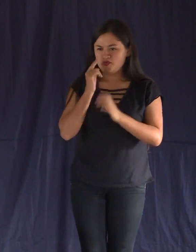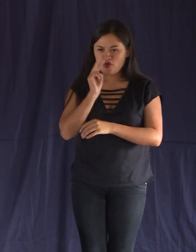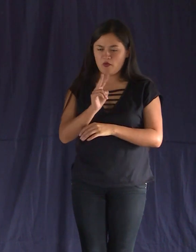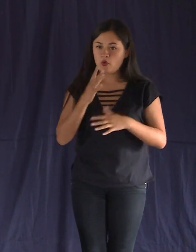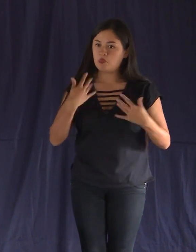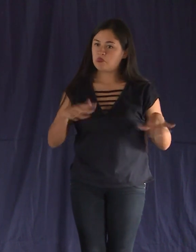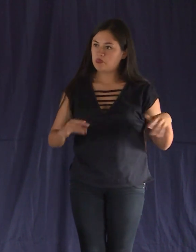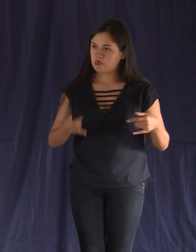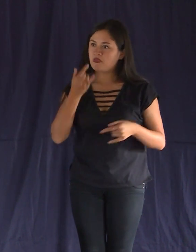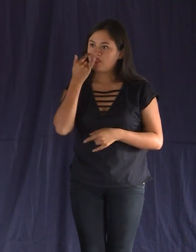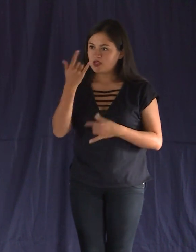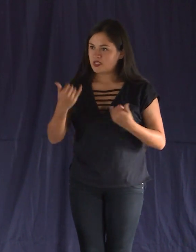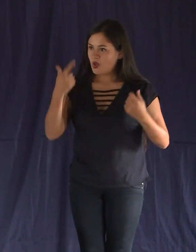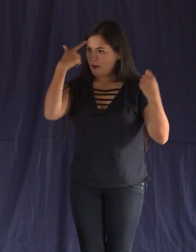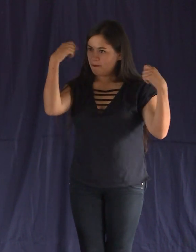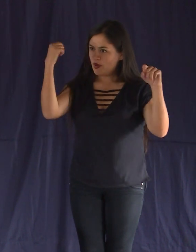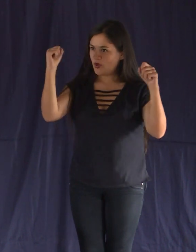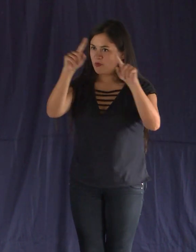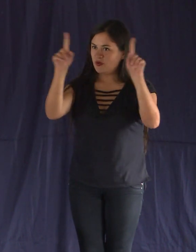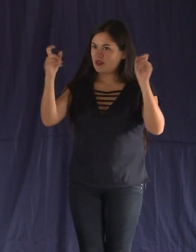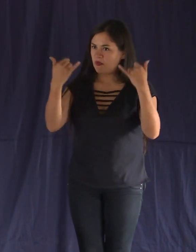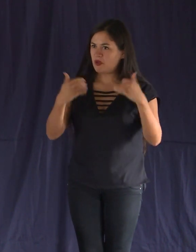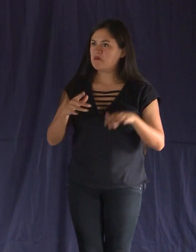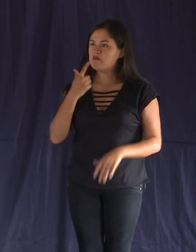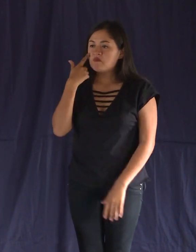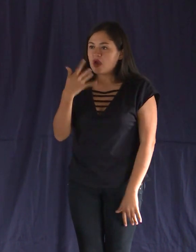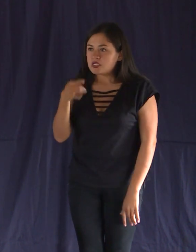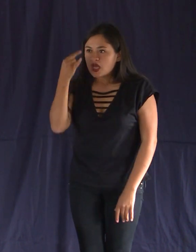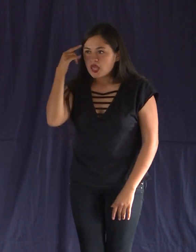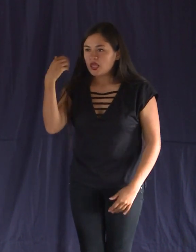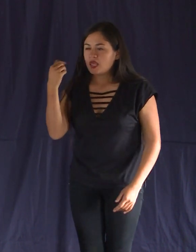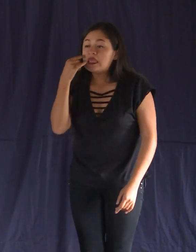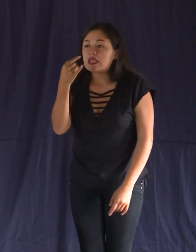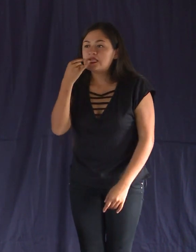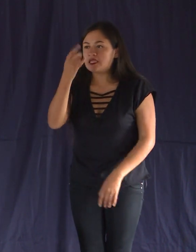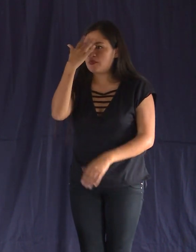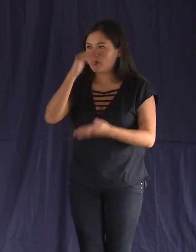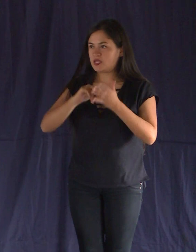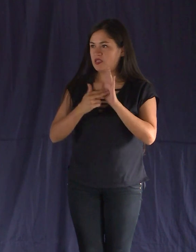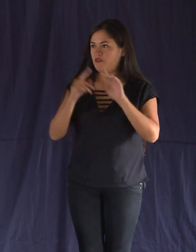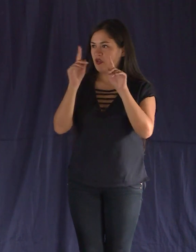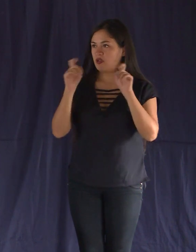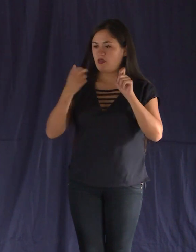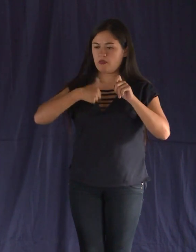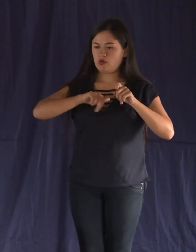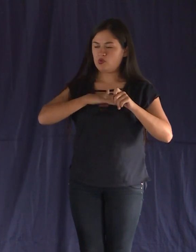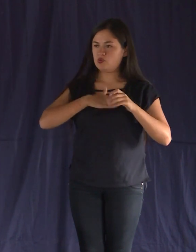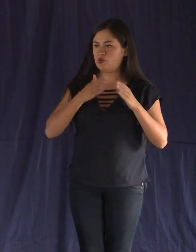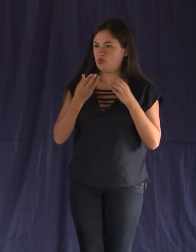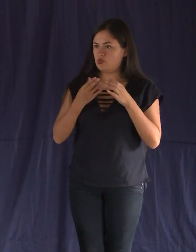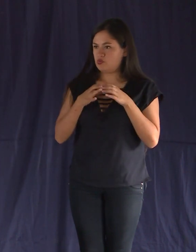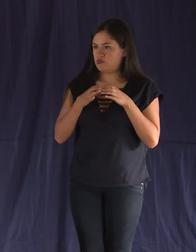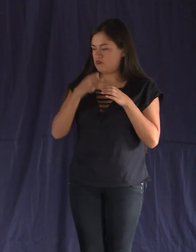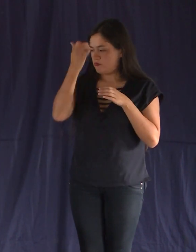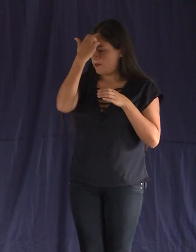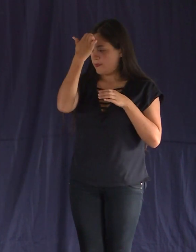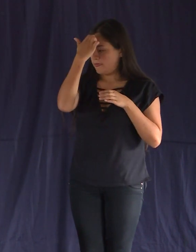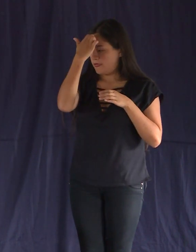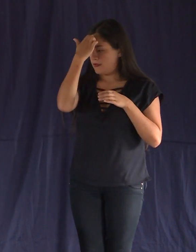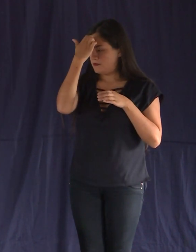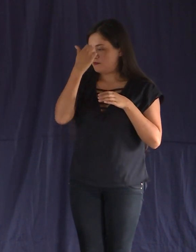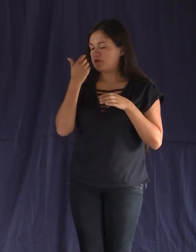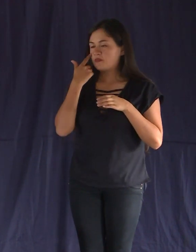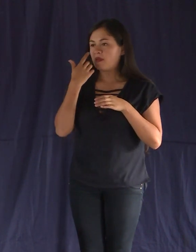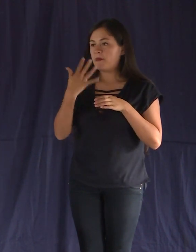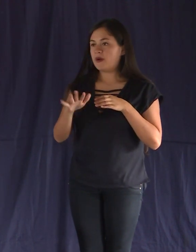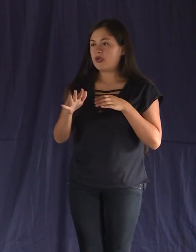muy interesante que nos preocupemos por este tema, porque va más allá de lo que para nosotros pueda